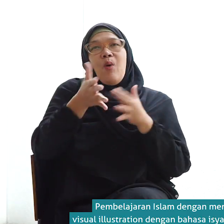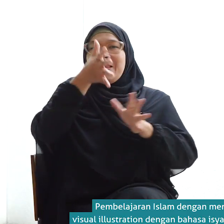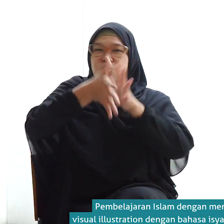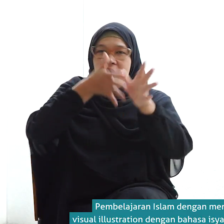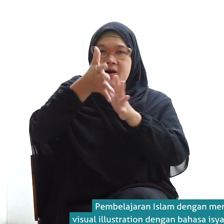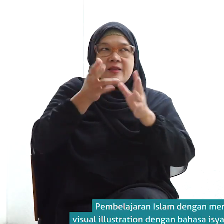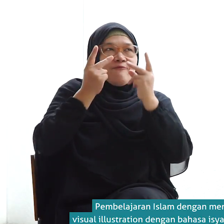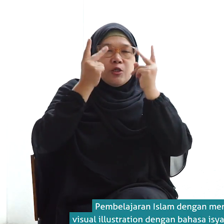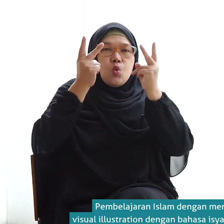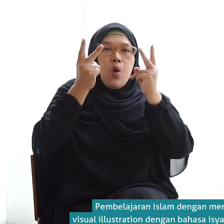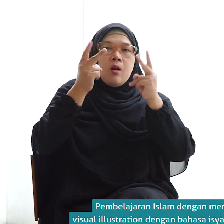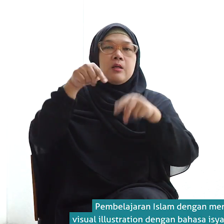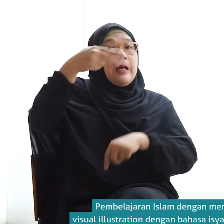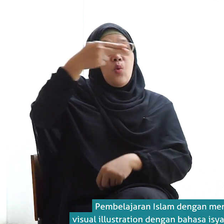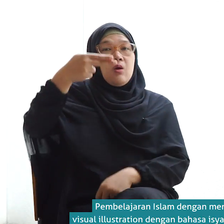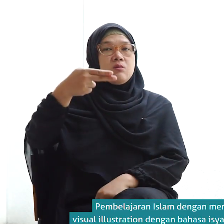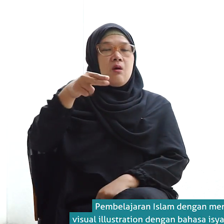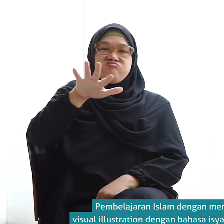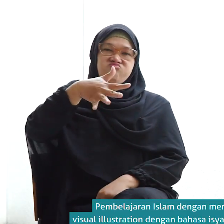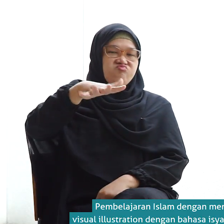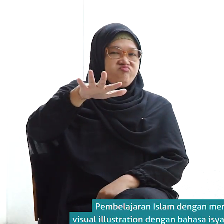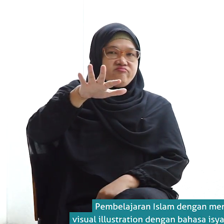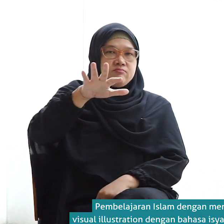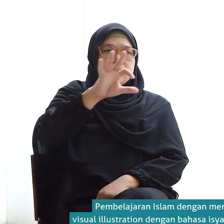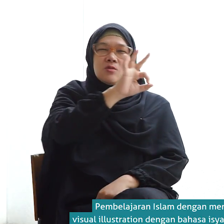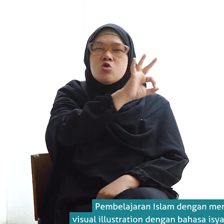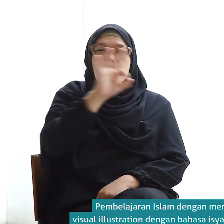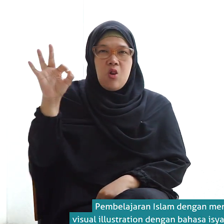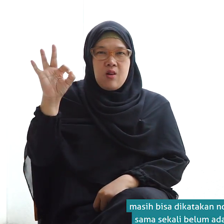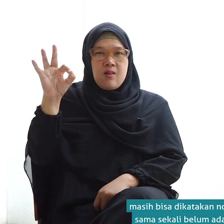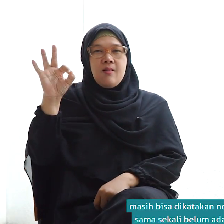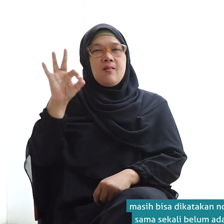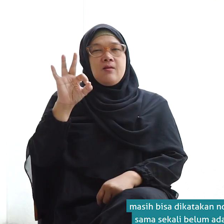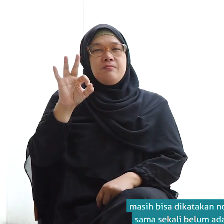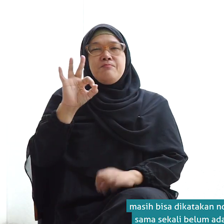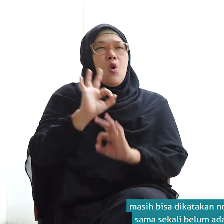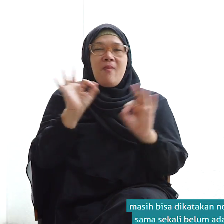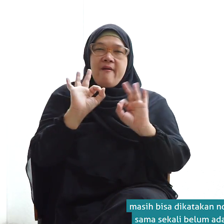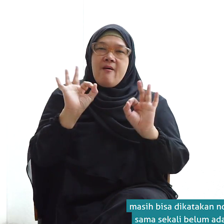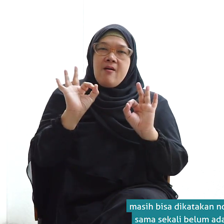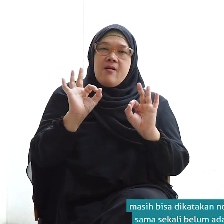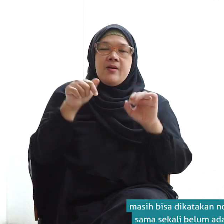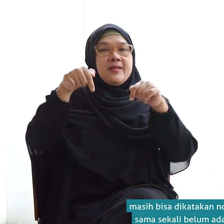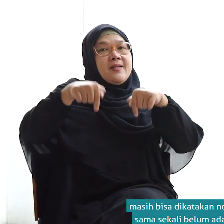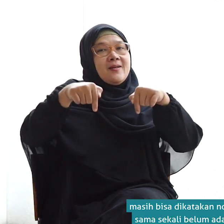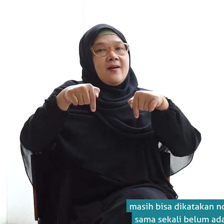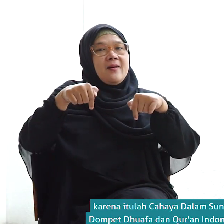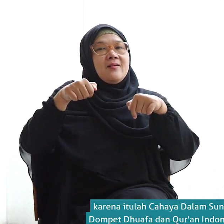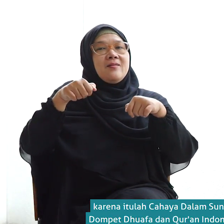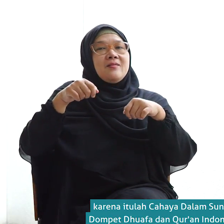Pembelajaran Islam dengan menggunakan visual illustration dengan bahasa isyarat di Indonesia masih bisa dikatakan nol, sama sekali belum ada. Karena